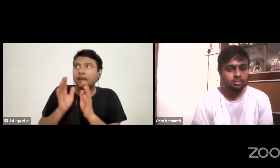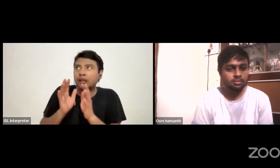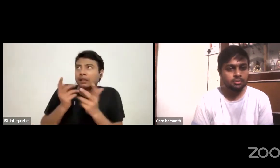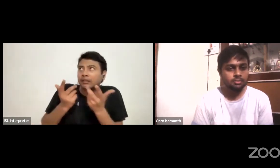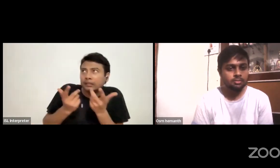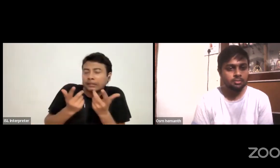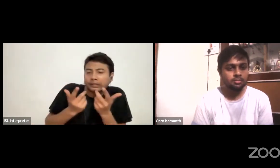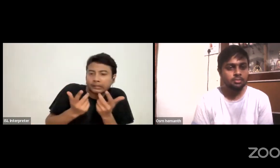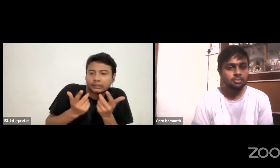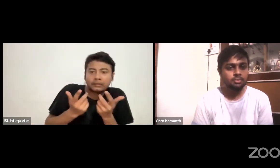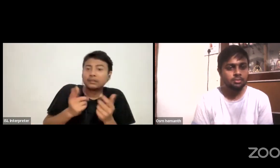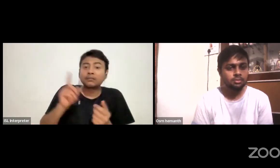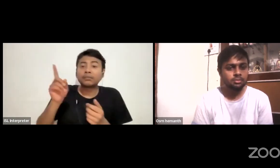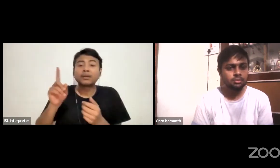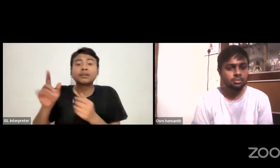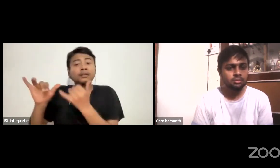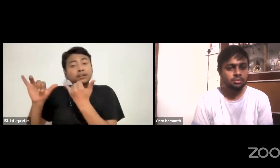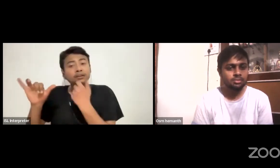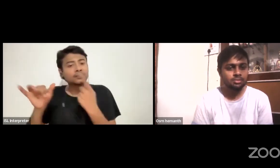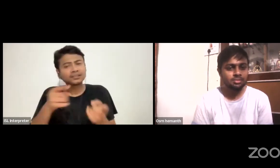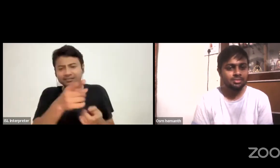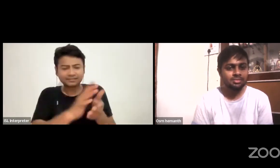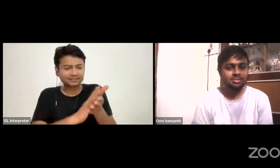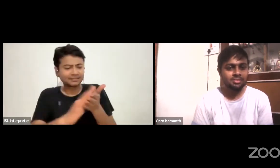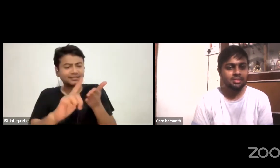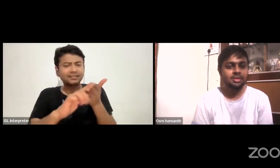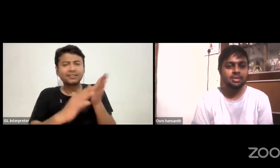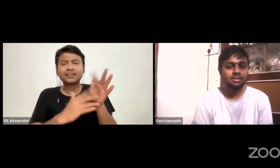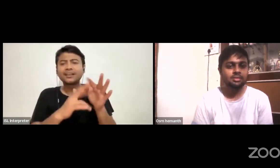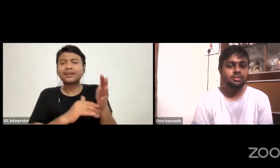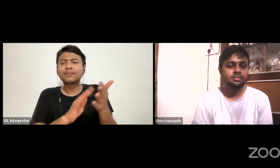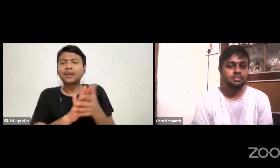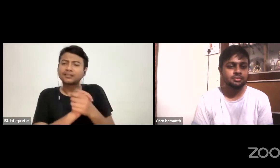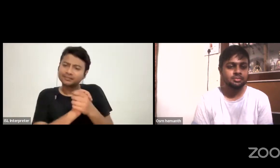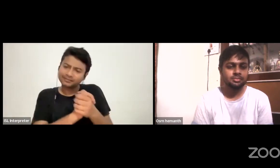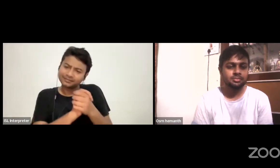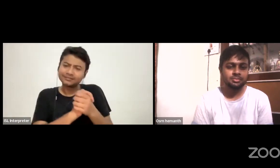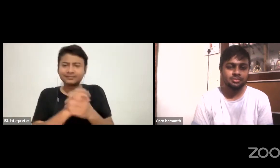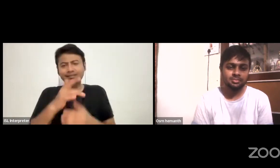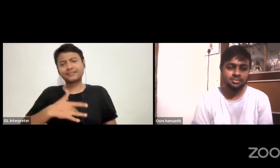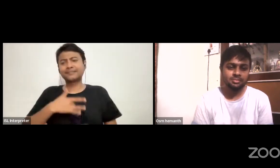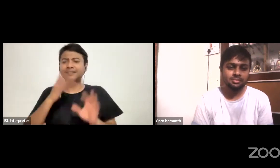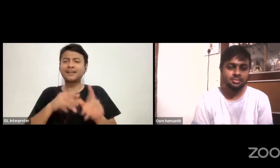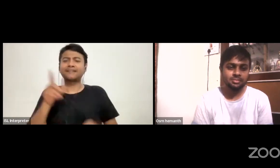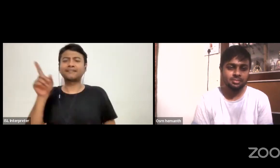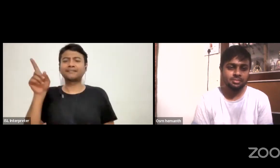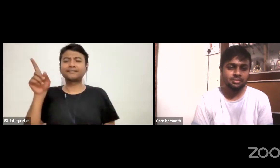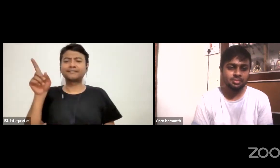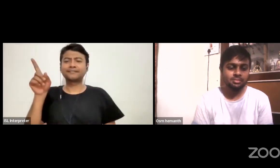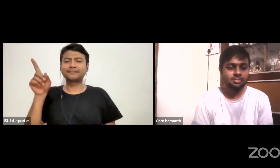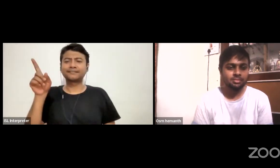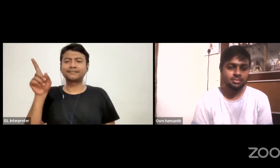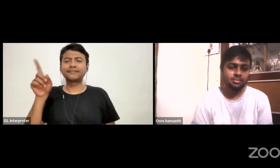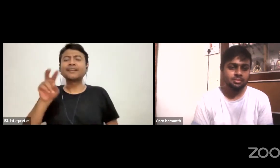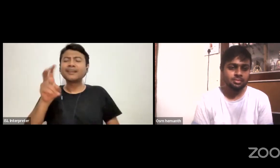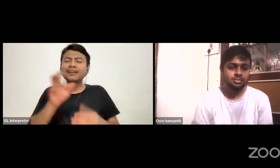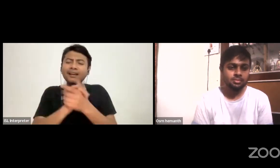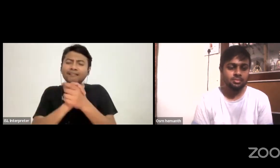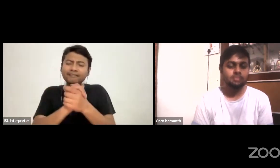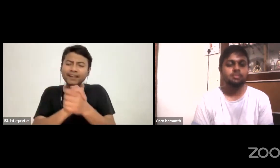मित्र मतलब, एक भगवान यहाँ पे टर्म यूज करें, सुहृद मतलब वेल विशर, मित्र भी कहना गलत होगा, वेल